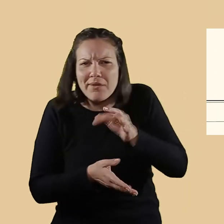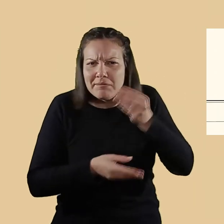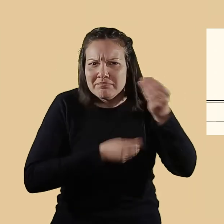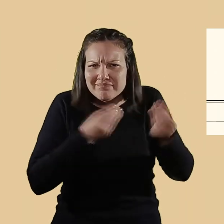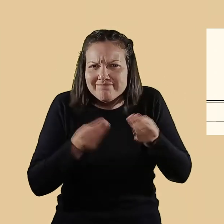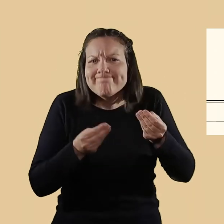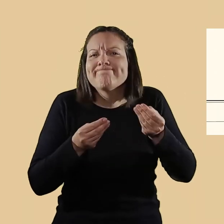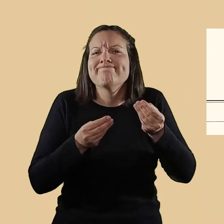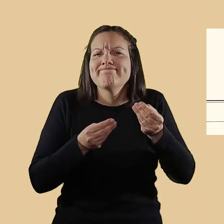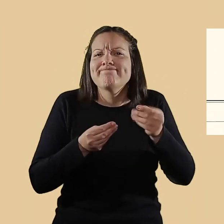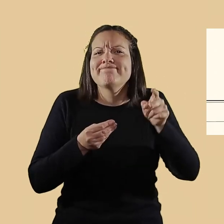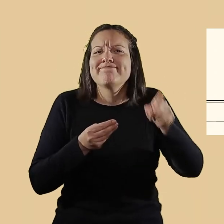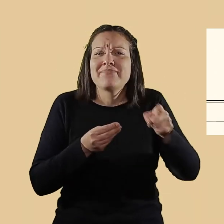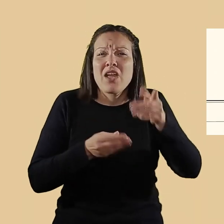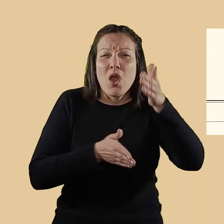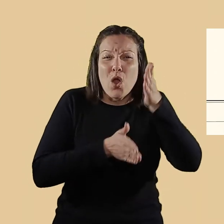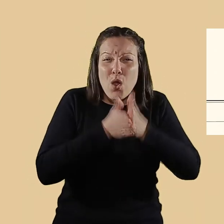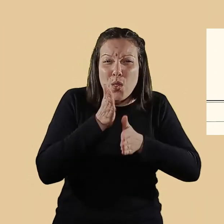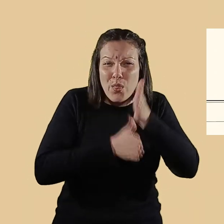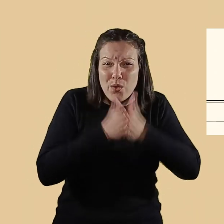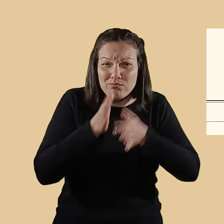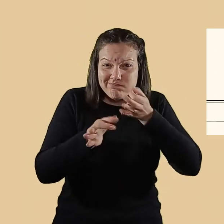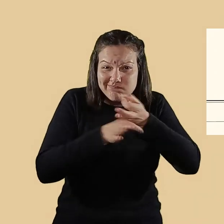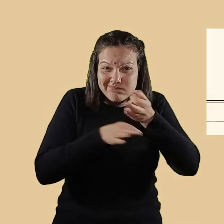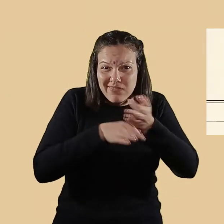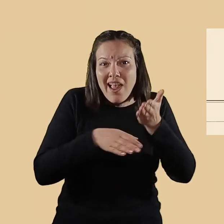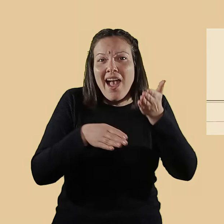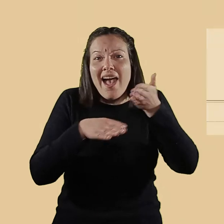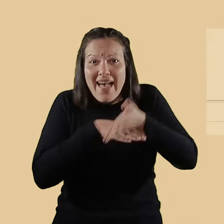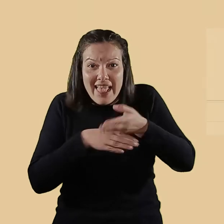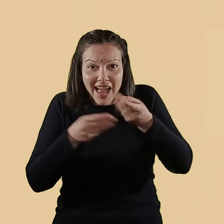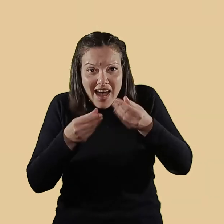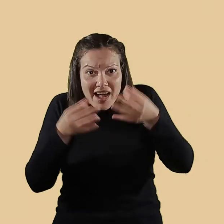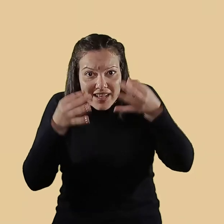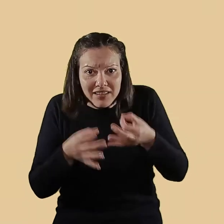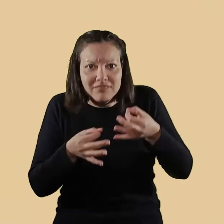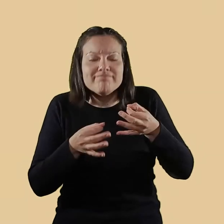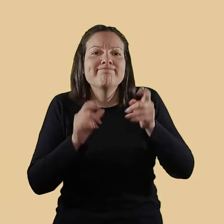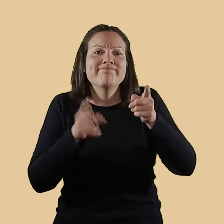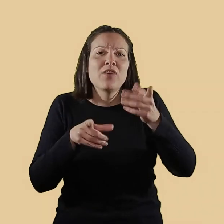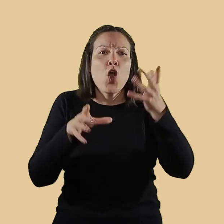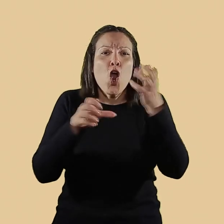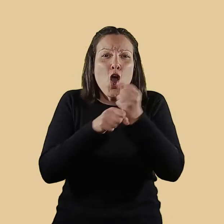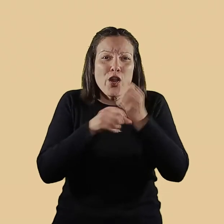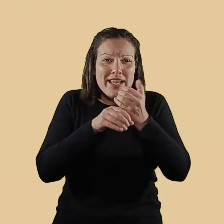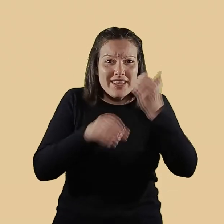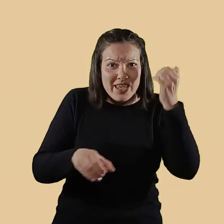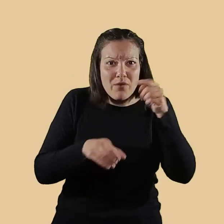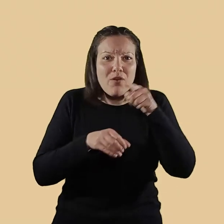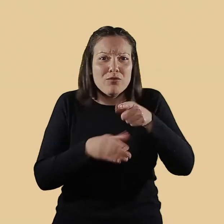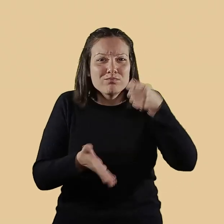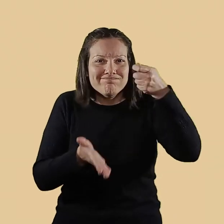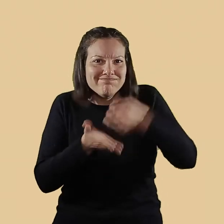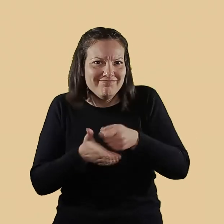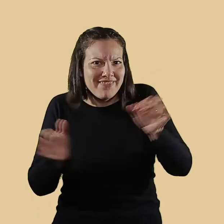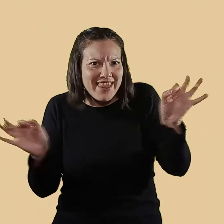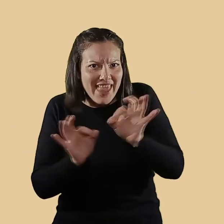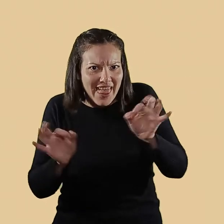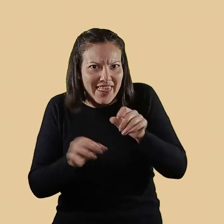el acceso a la educación gratuita y de calidad y por el boleto estudiantil secundario, beneficio